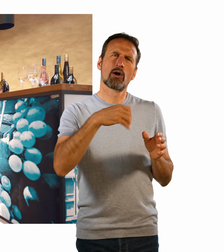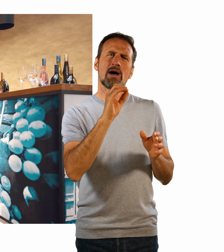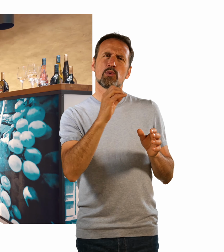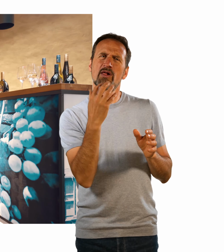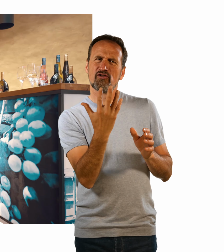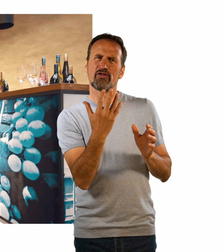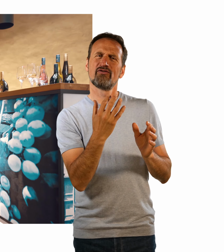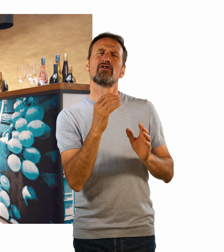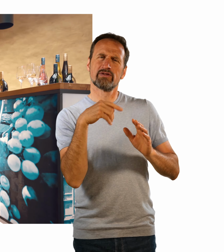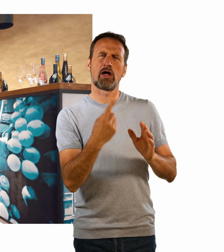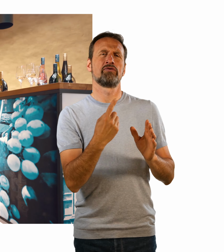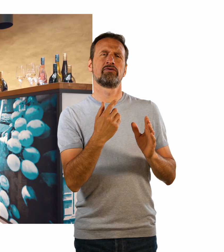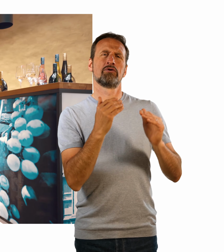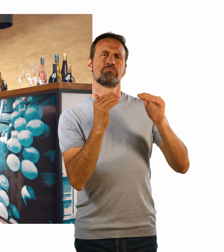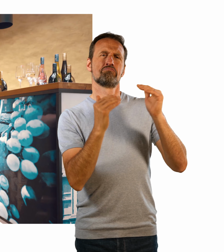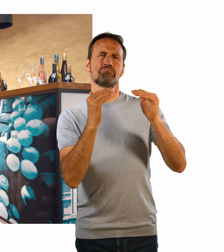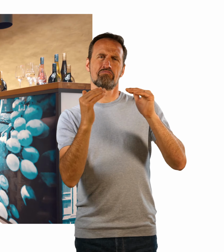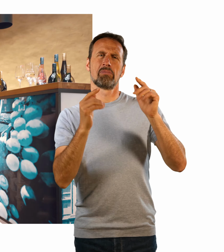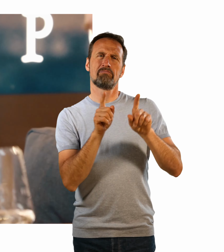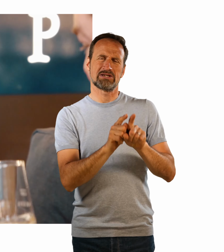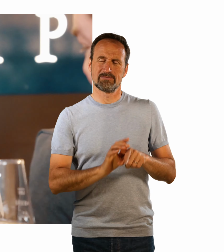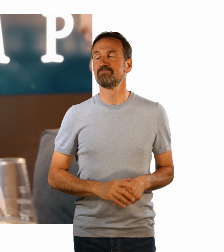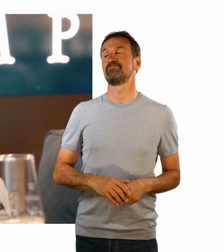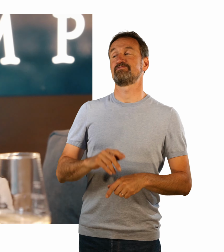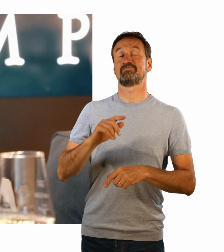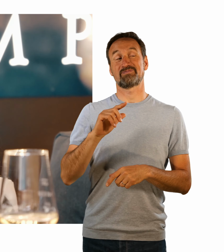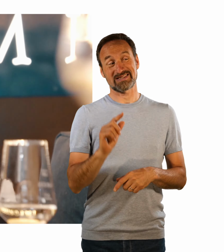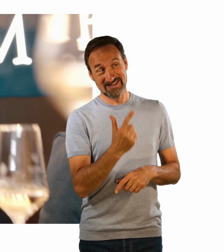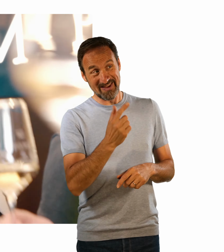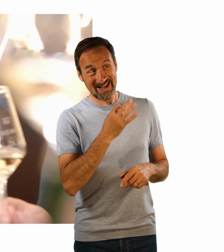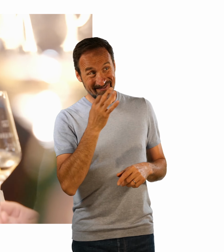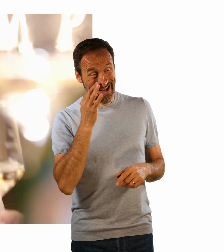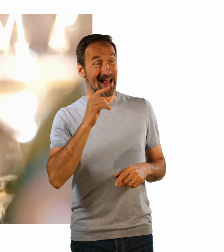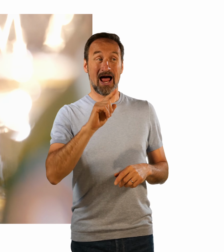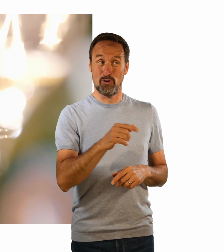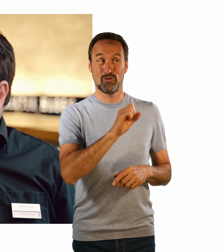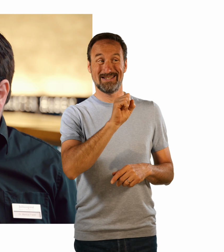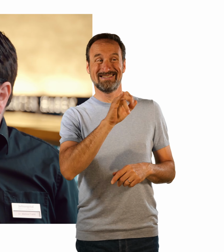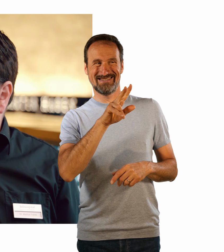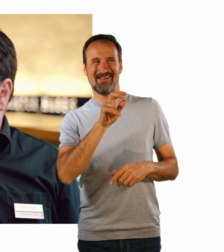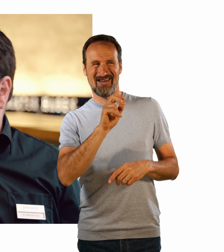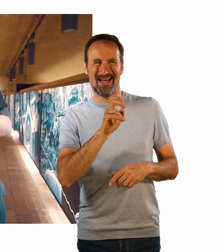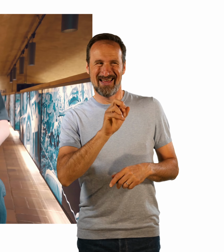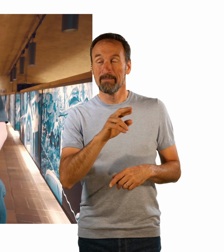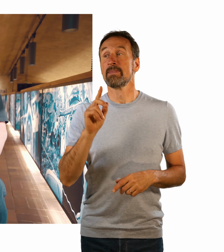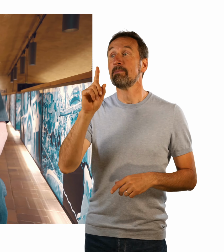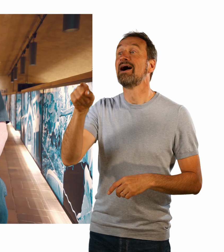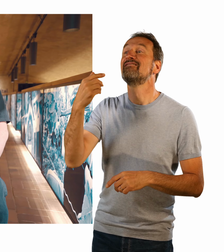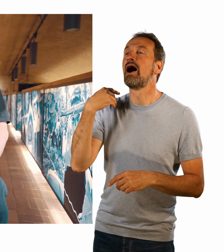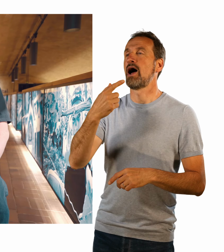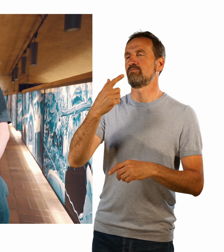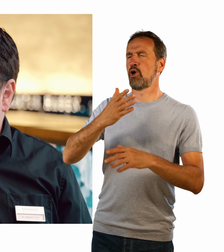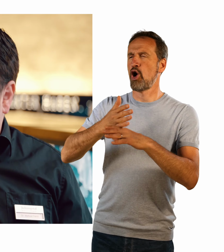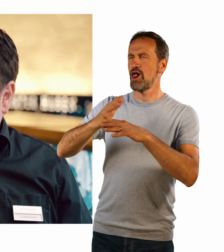nehmen. Dann ging es über zum zweiten Wein, auch ein Silvaner. Ist aber ausgebaut in den großen Holzfässern, durch die wir vorhin